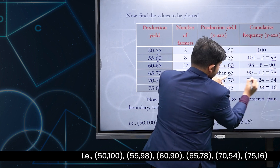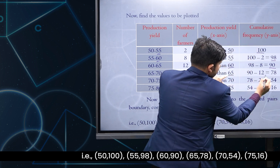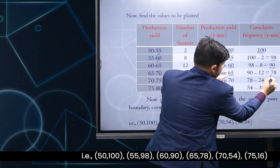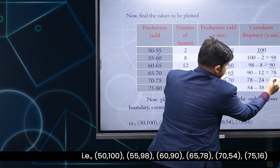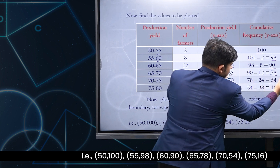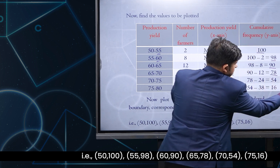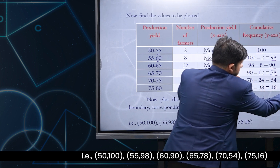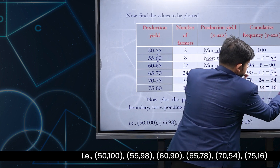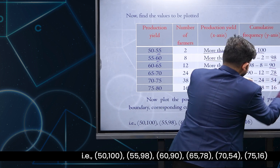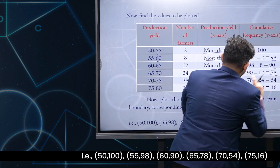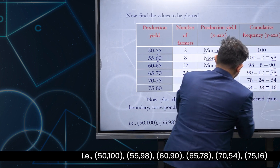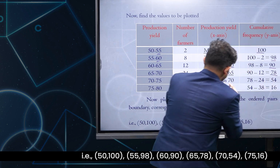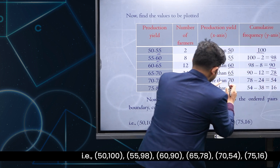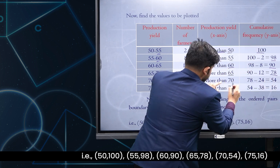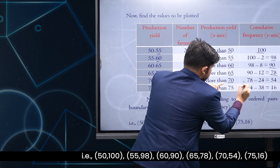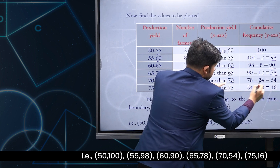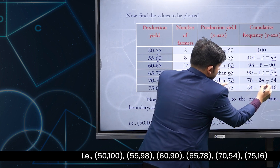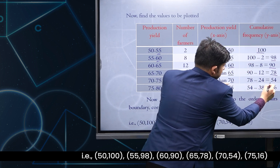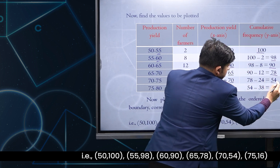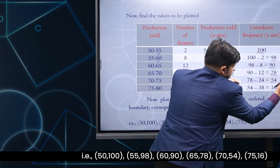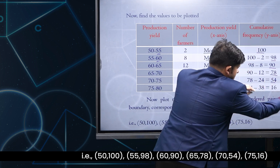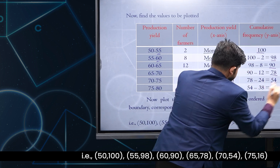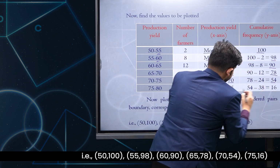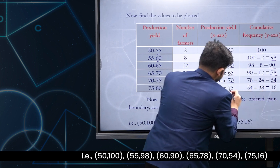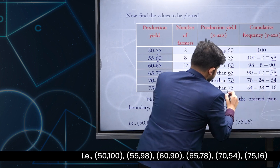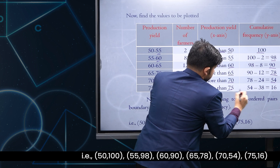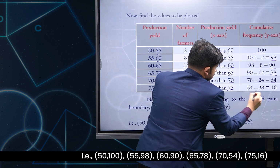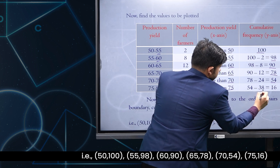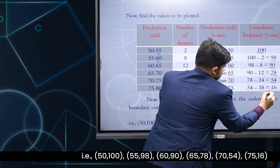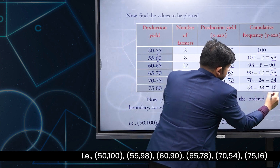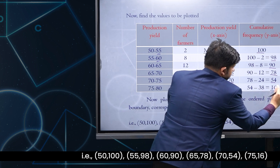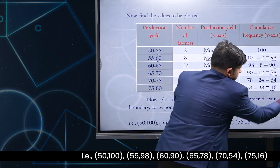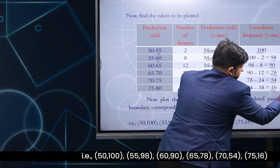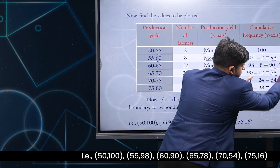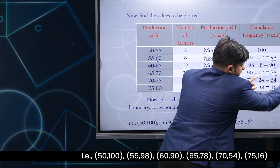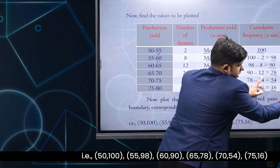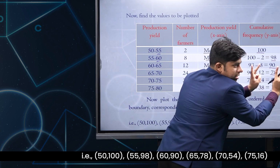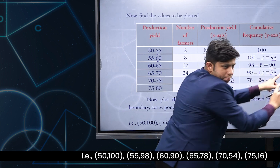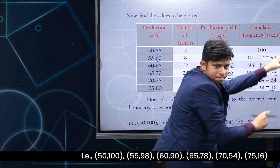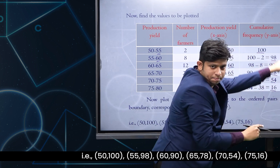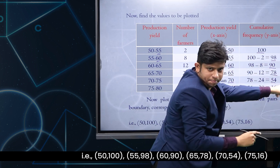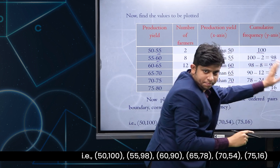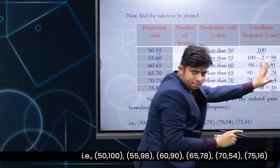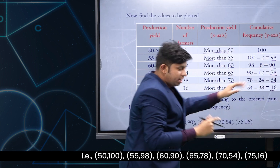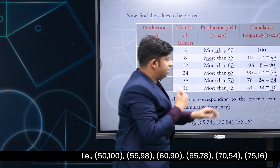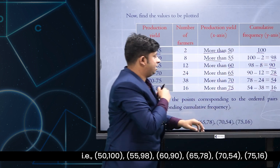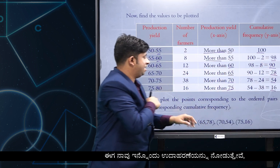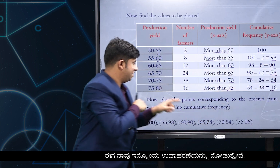90, 65, 78, 70, 54, 75, 16. ಈಗ